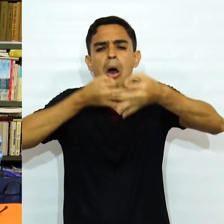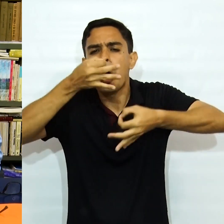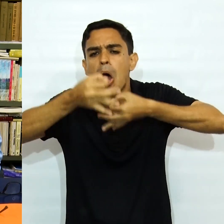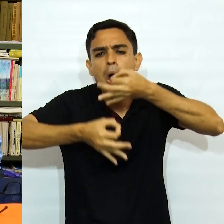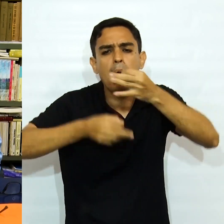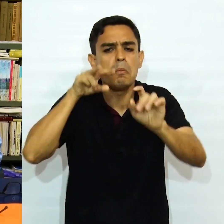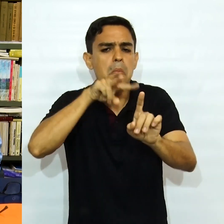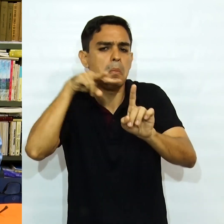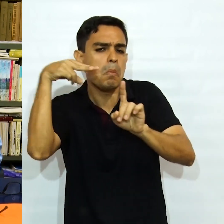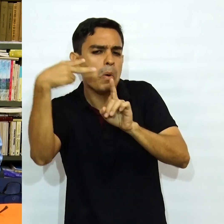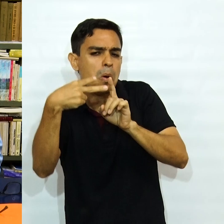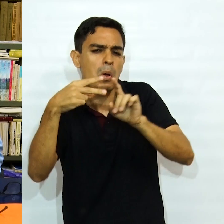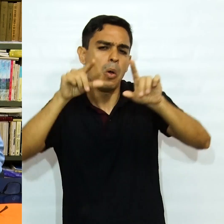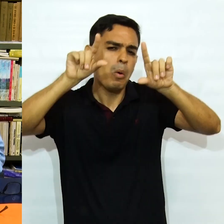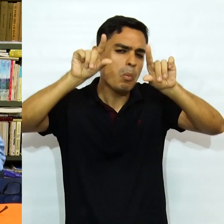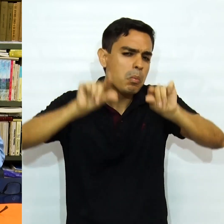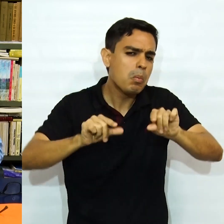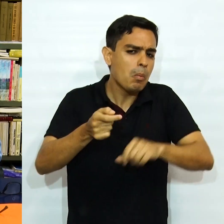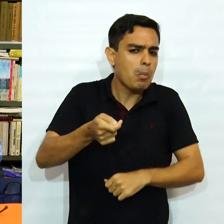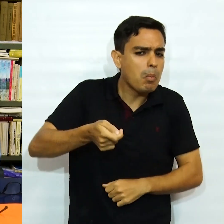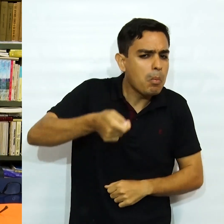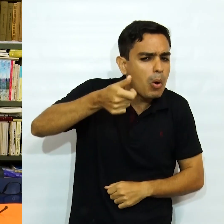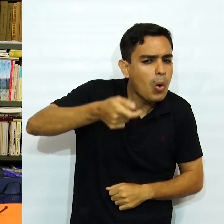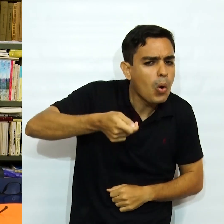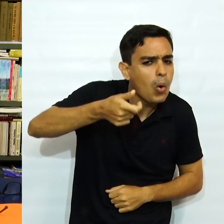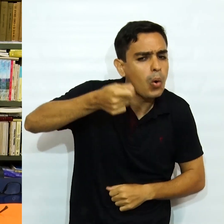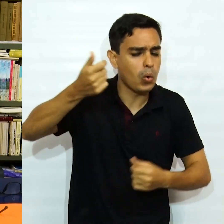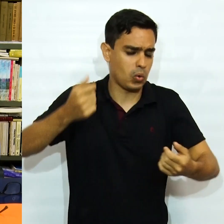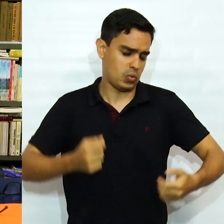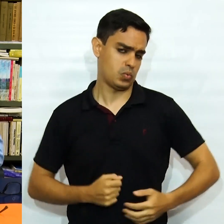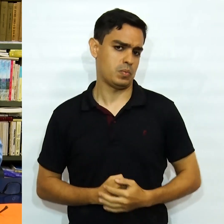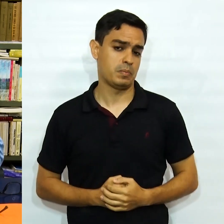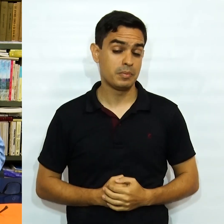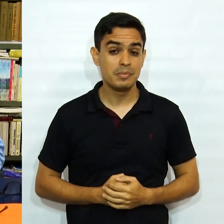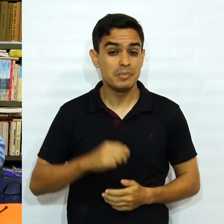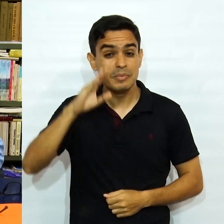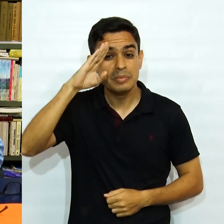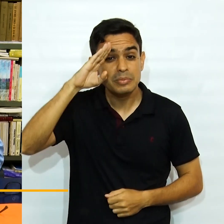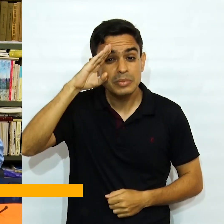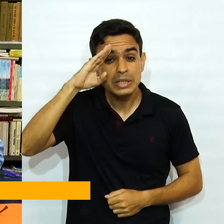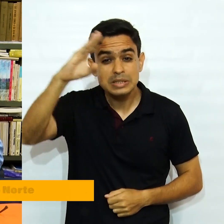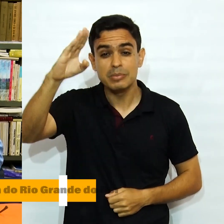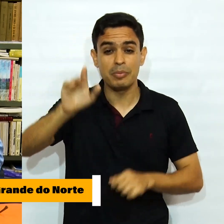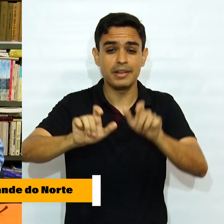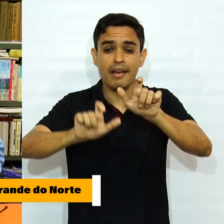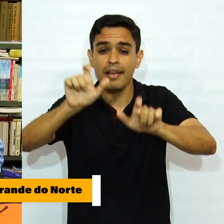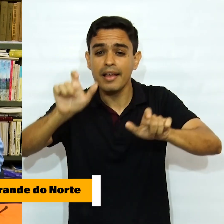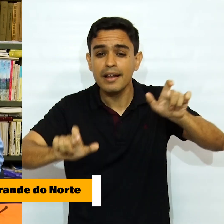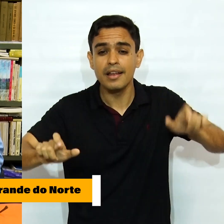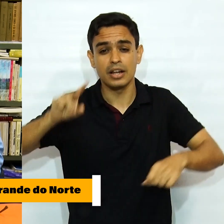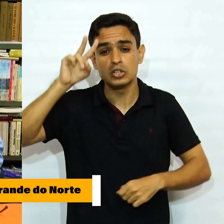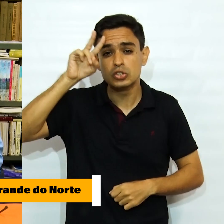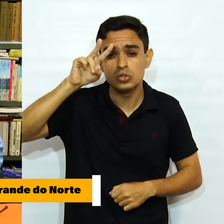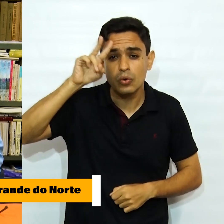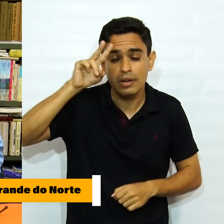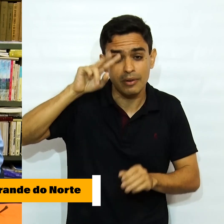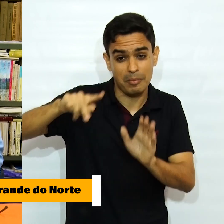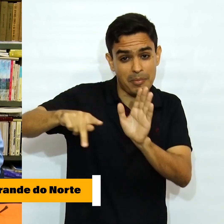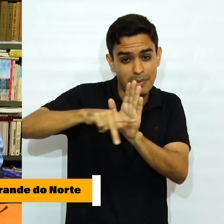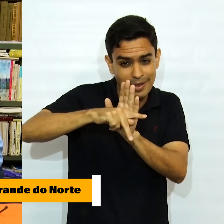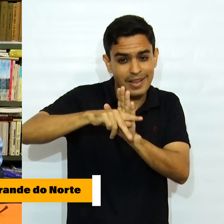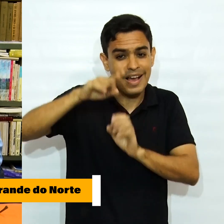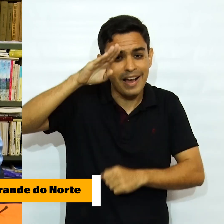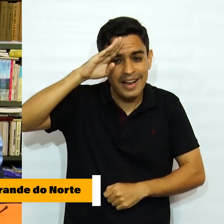e é possível que ela não tenha visão crítica e Uma História feita pelos historiadores de hoje principalmente os historiadores da academia universitária